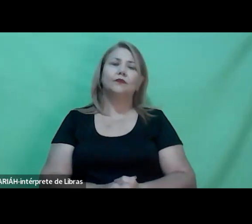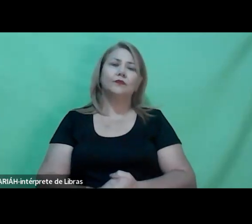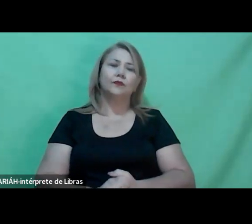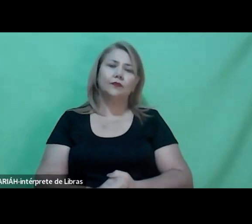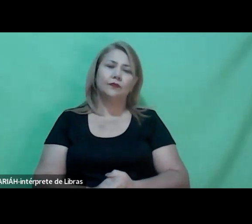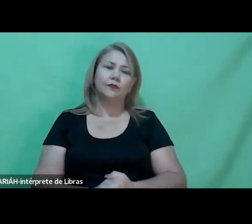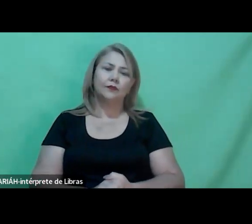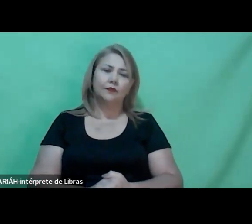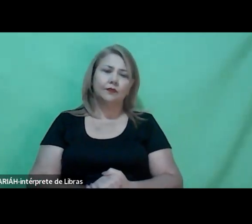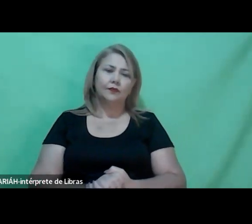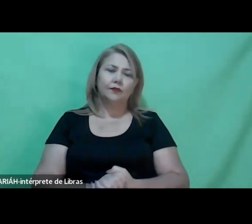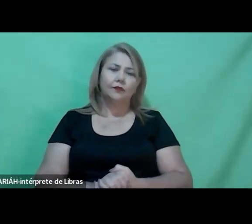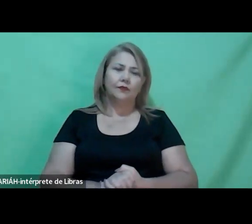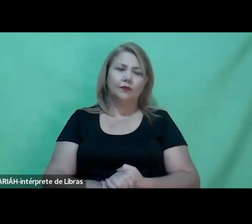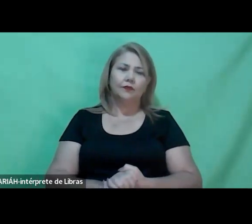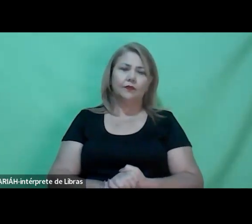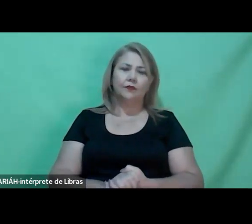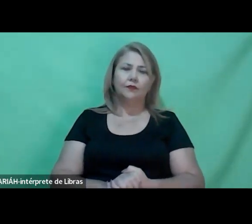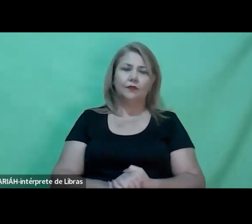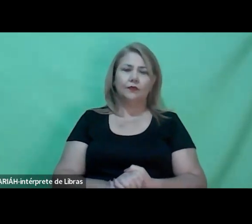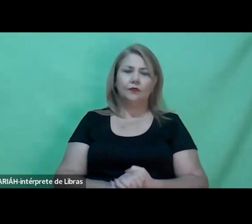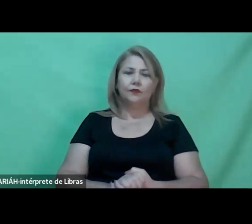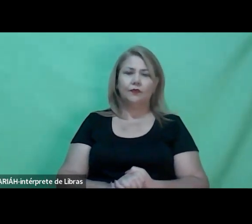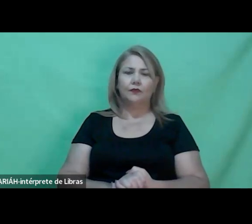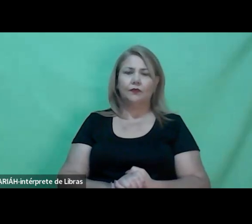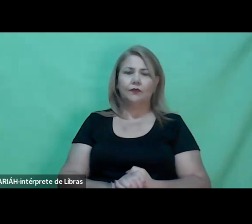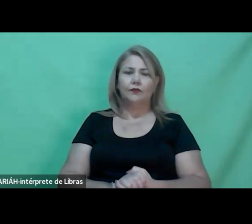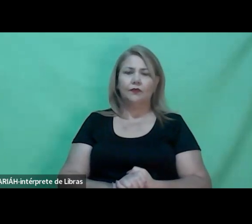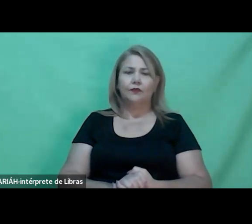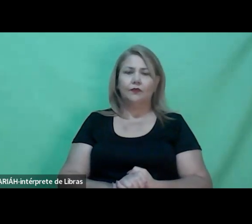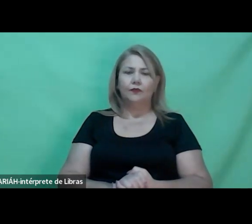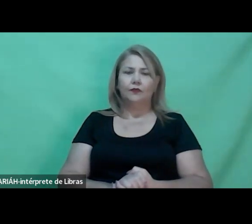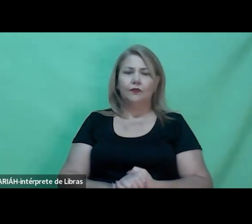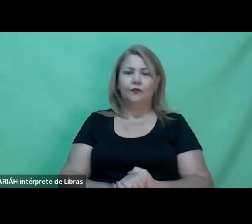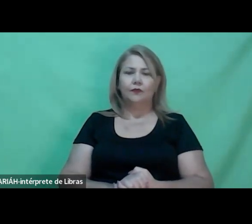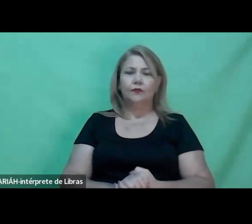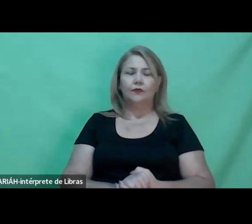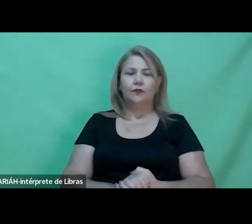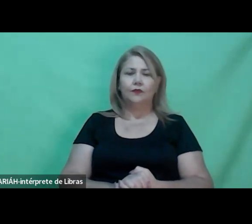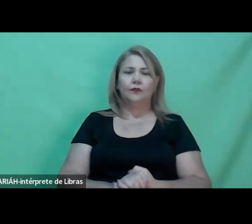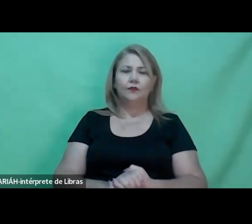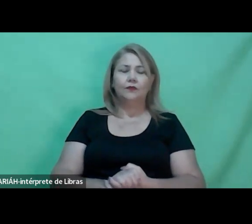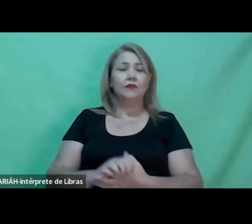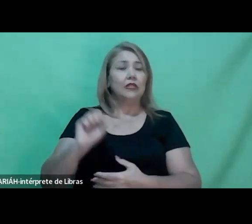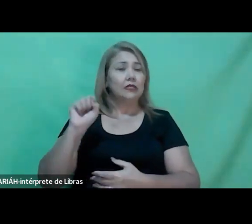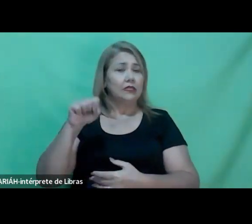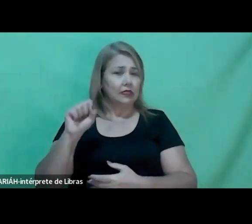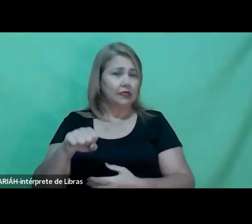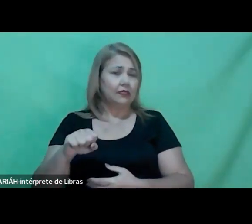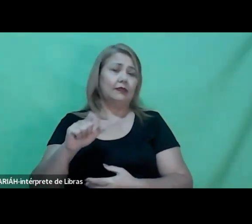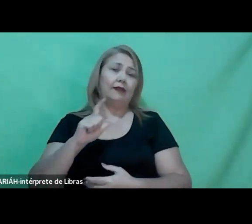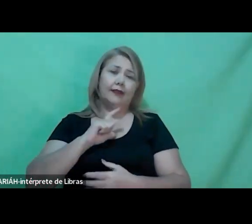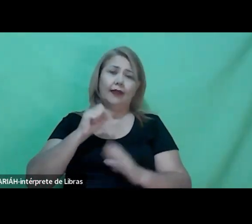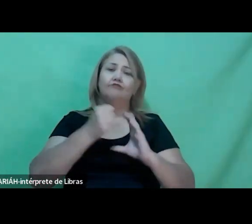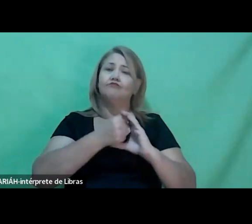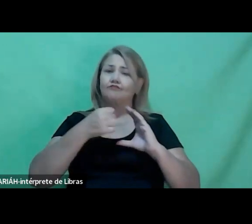En la auxiliar de la descripción de personas y lugares Sí el tema de descripción áptica es